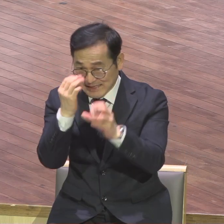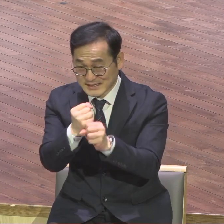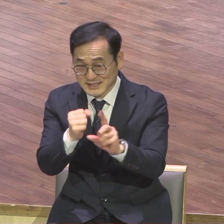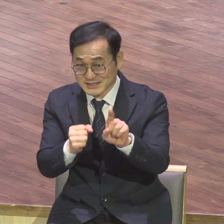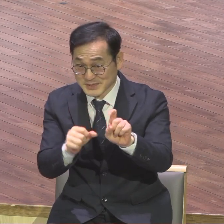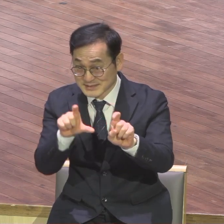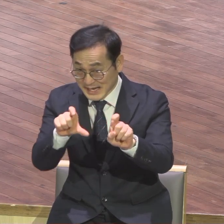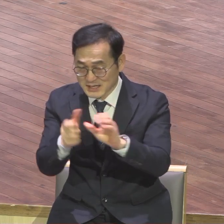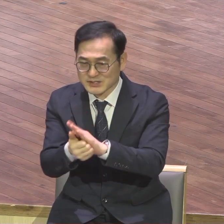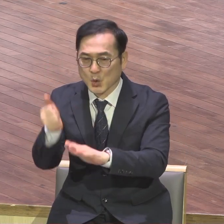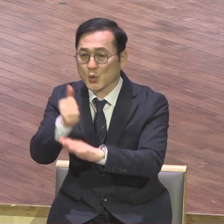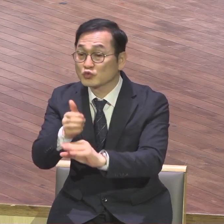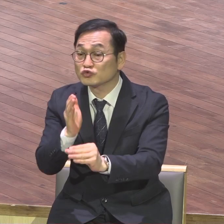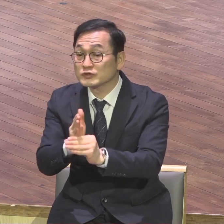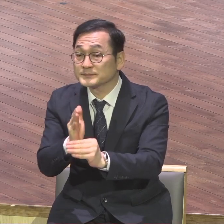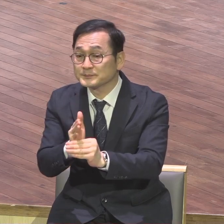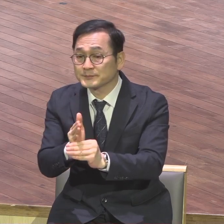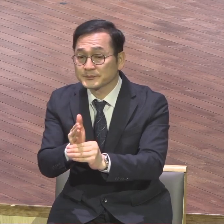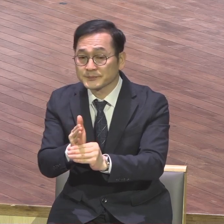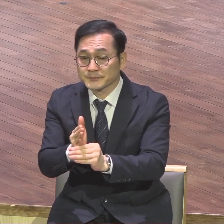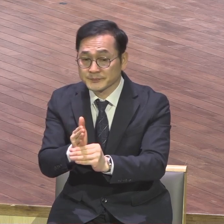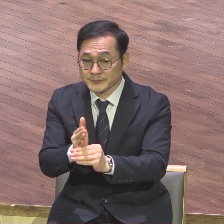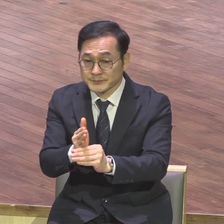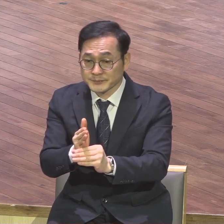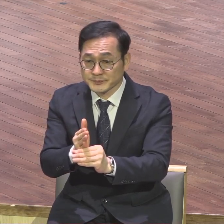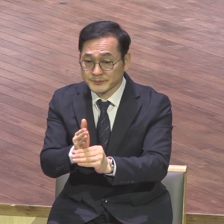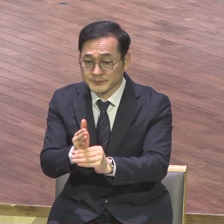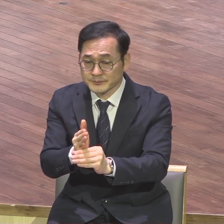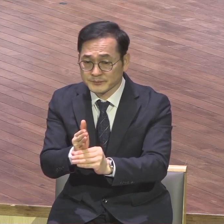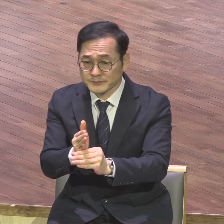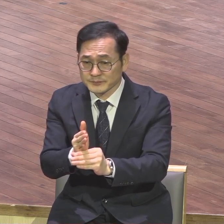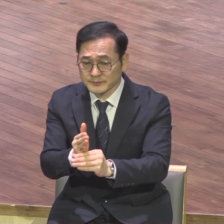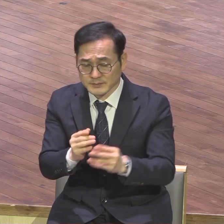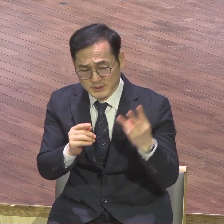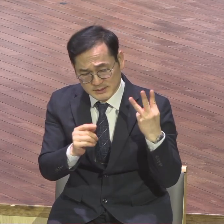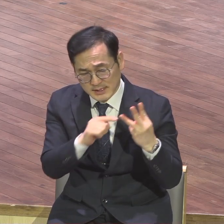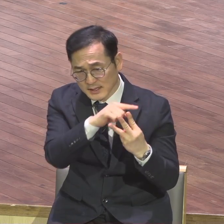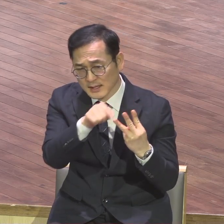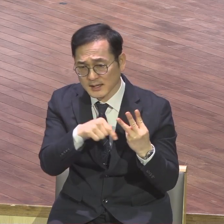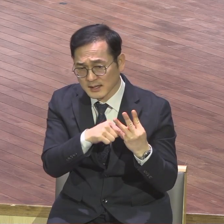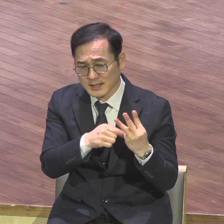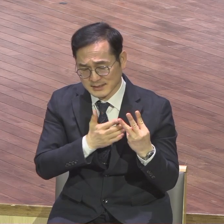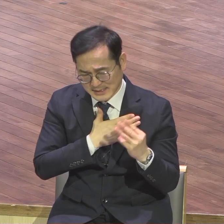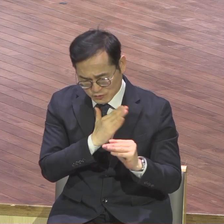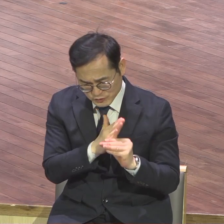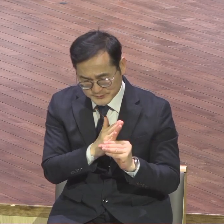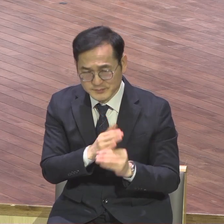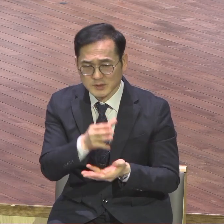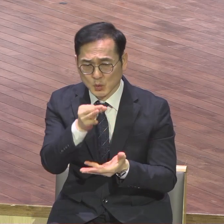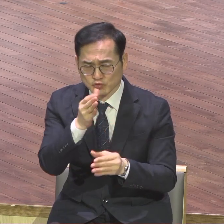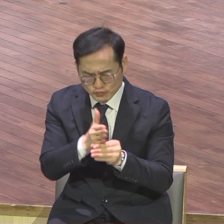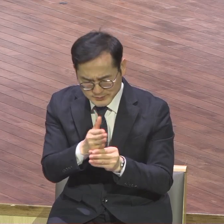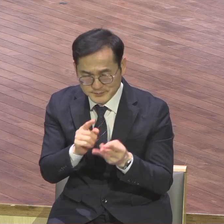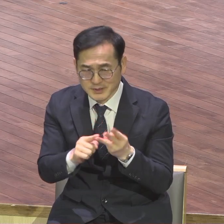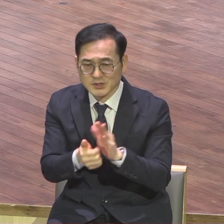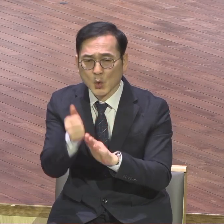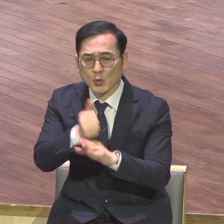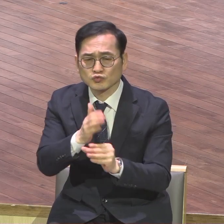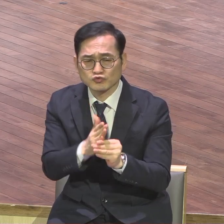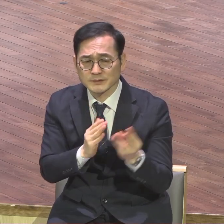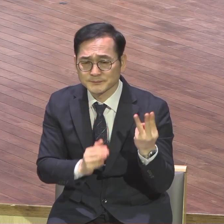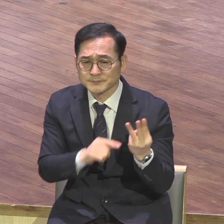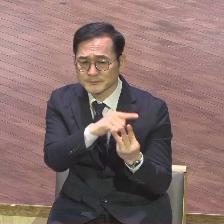그런데 이런 삶의 종착점이 뭐냐는 것입니다. 이런 사람들의 말로가 뭐냐, 여러분 잘